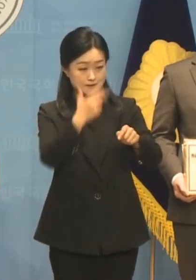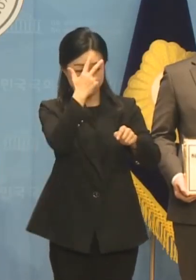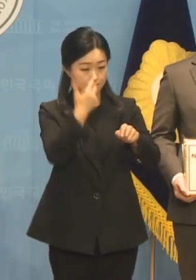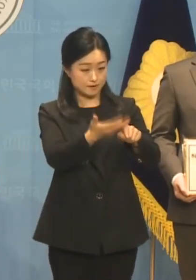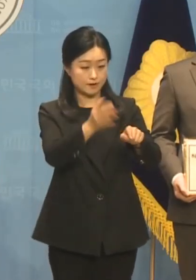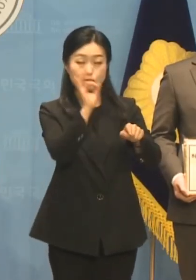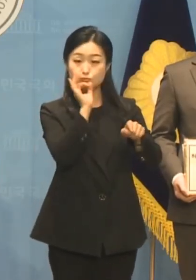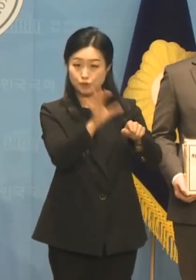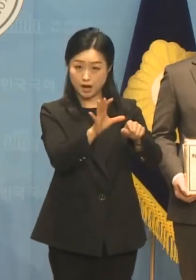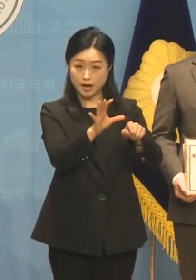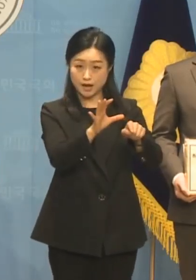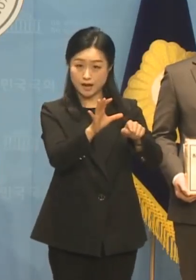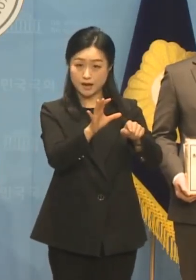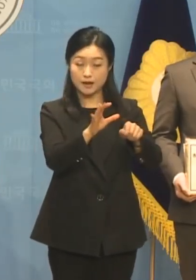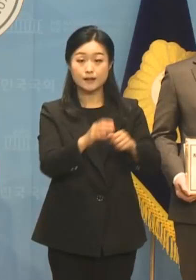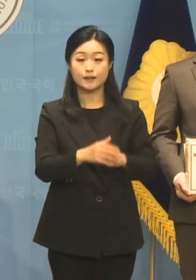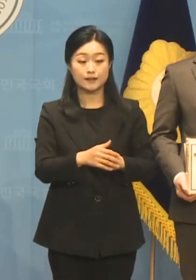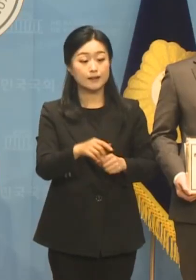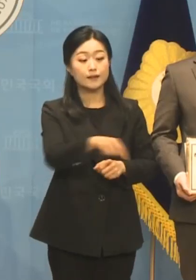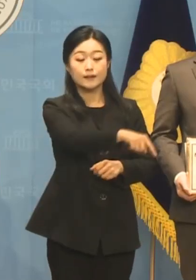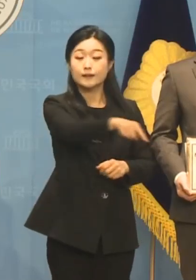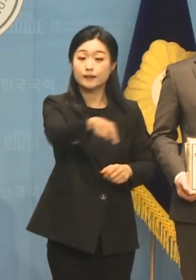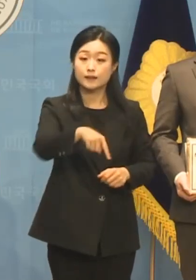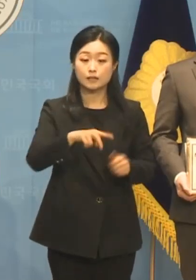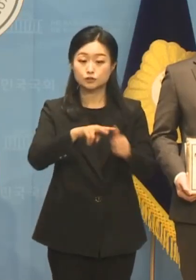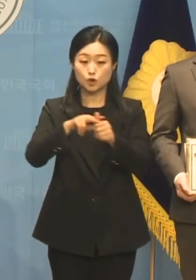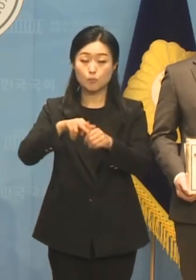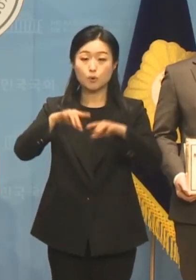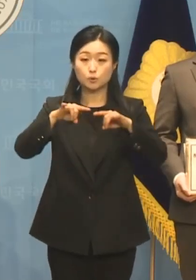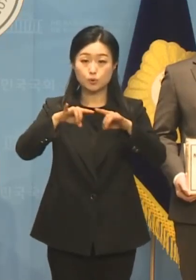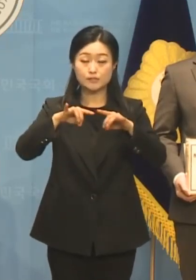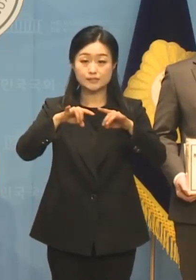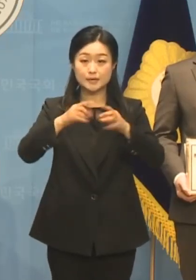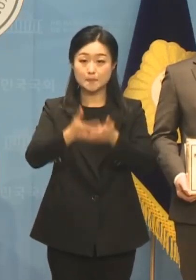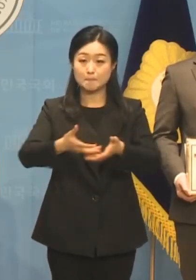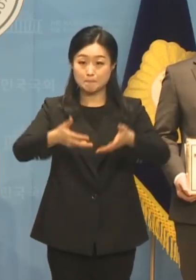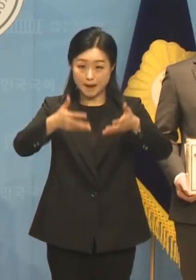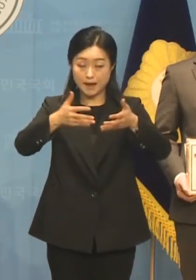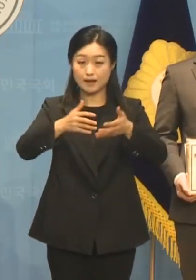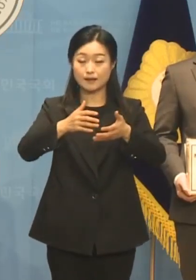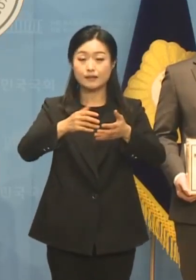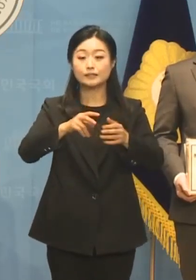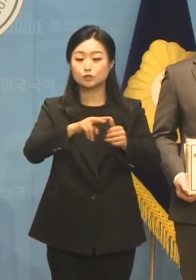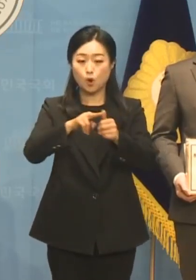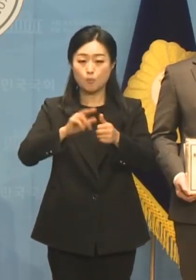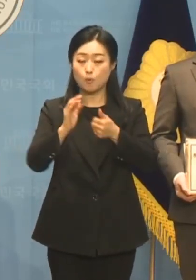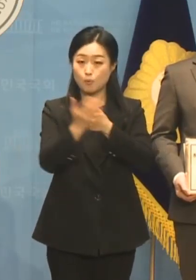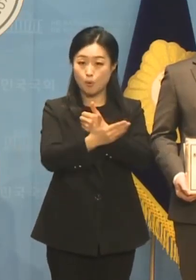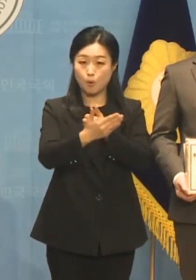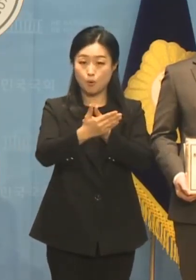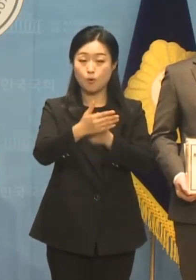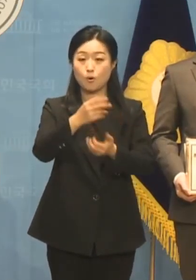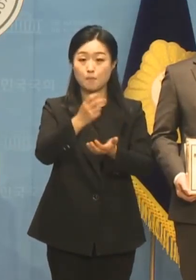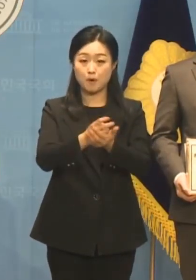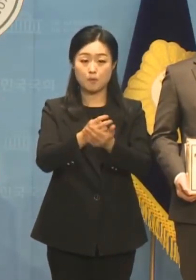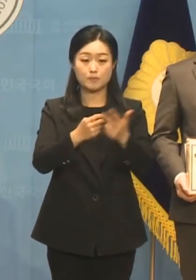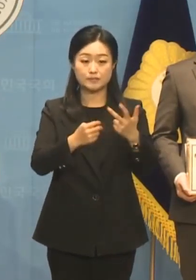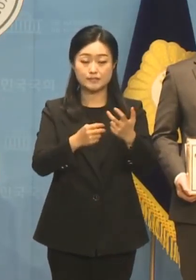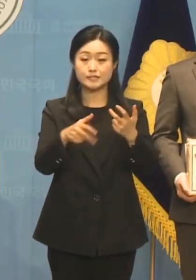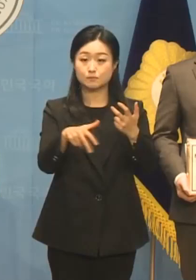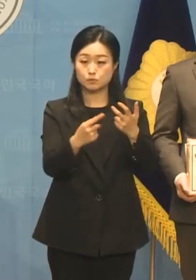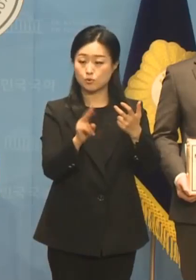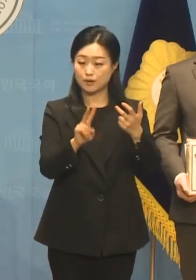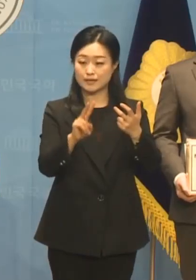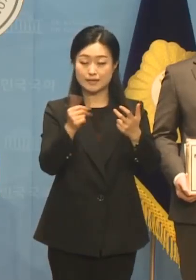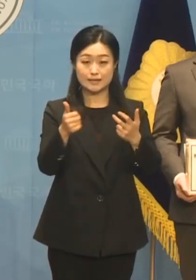것입니다. 피고발인들은 정보통신망 이용 촉진 및 정보보호 등에 관한 법률 제70조